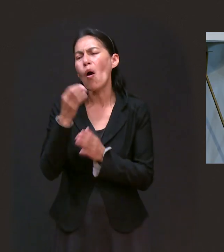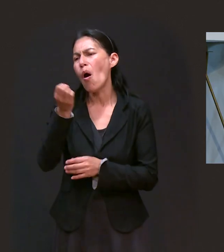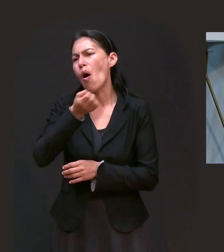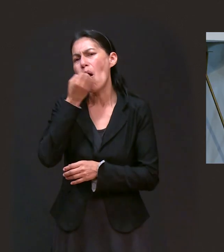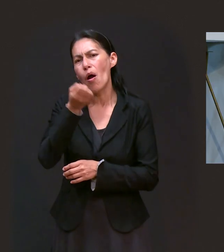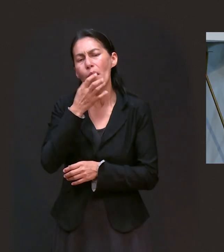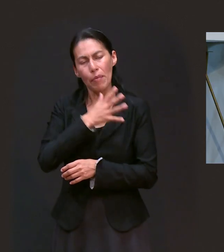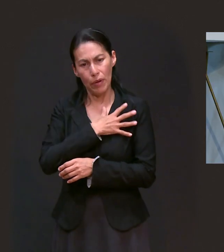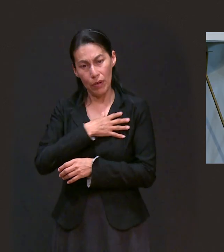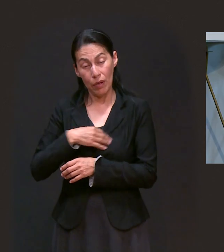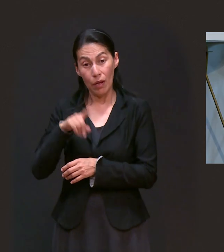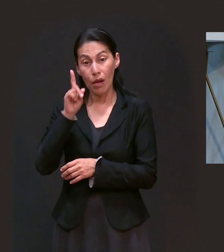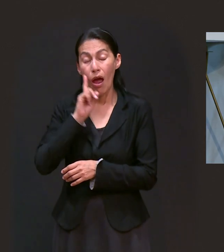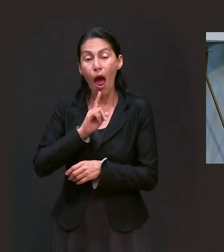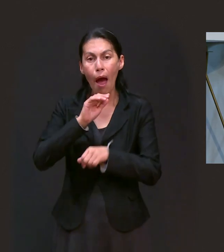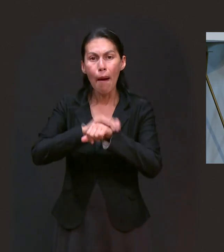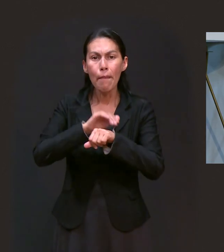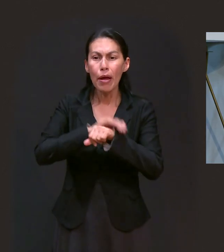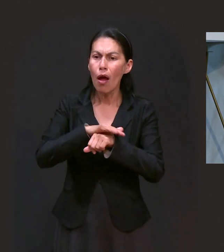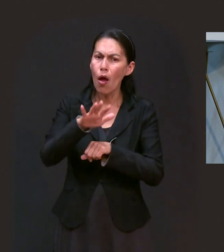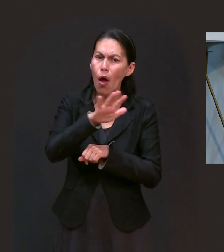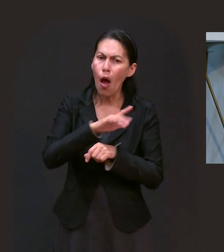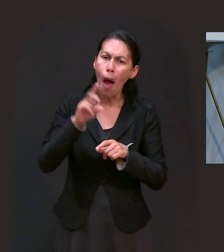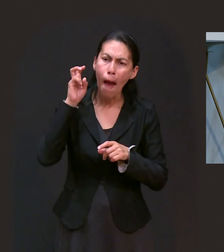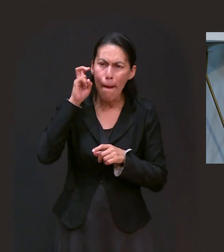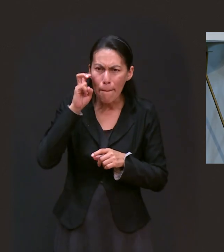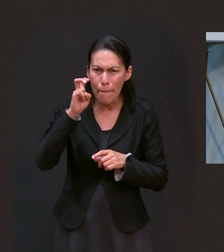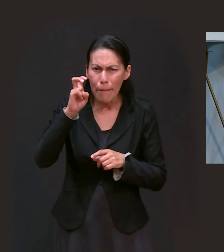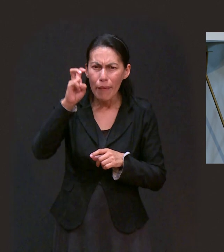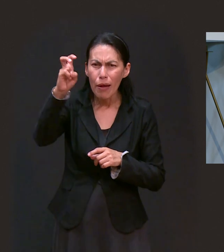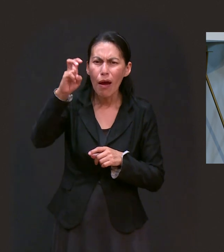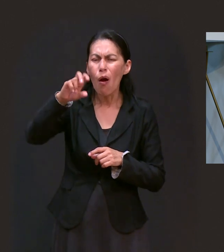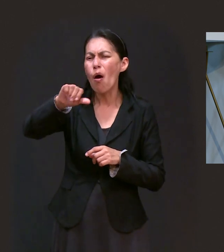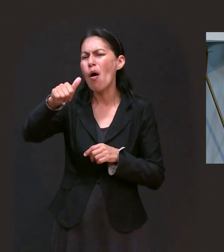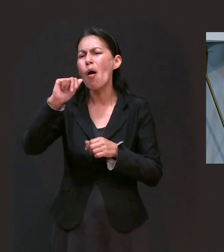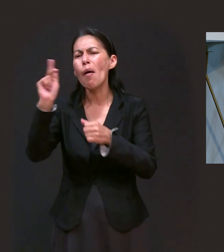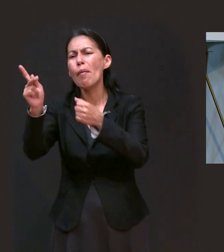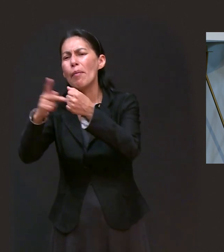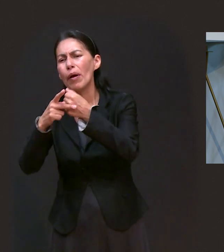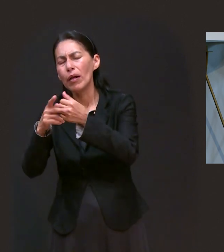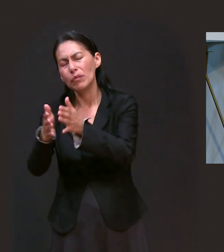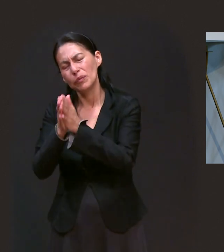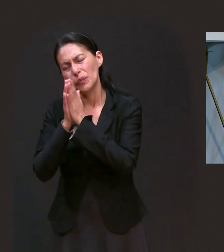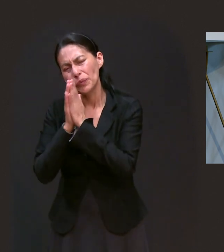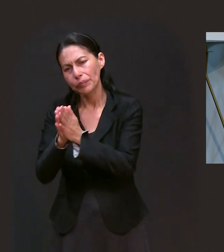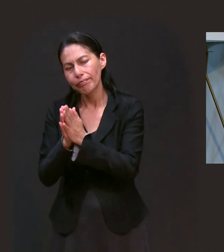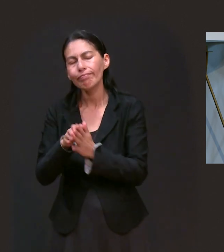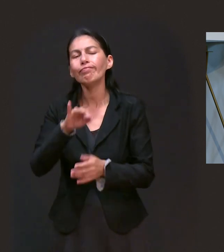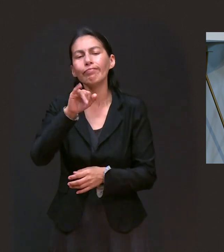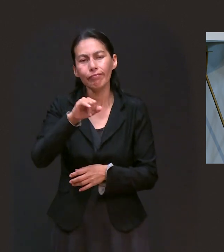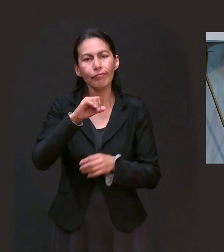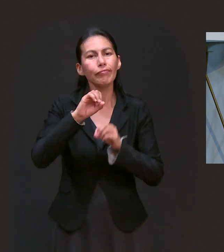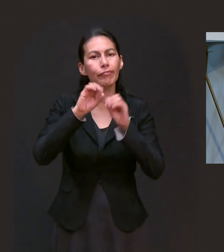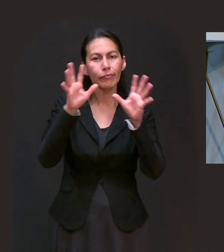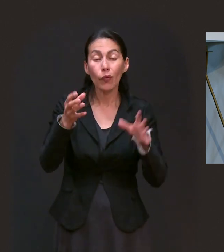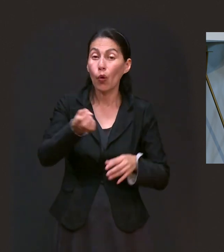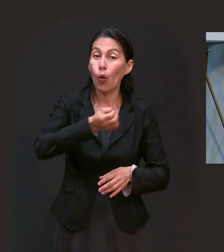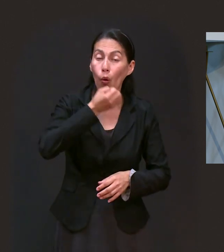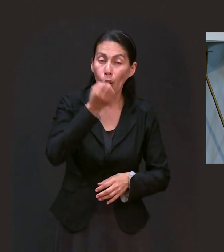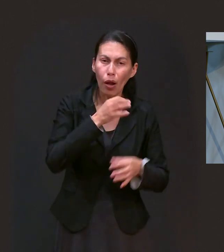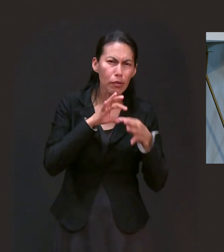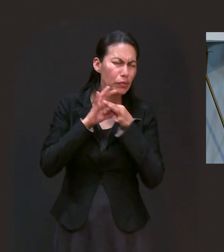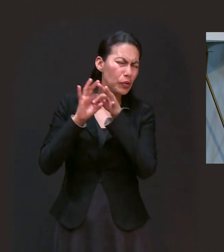amigas y por tres peticiones de oración especiales que dios les bendiga dolores estamos orando estaremos orando